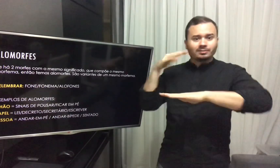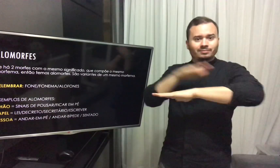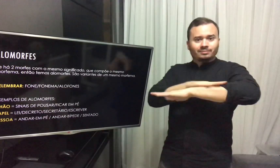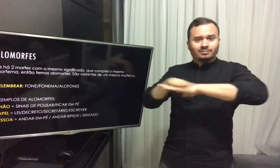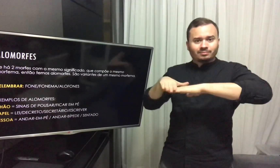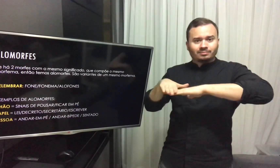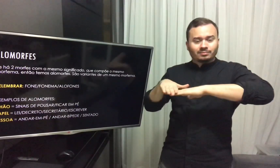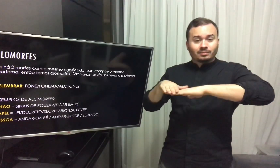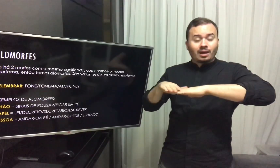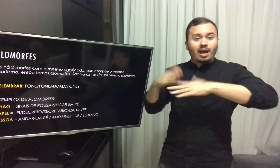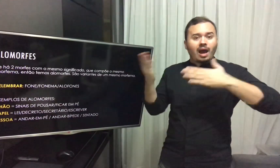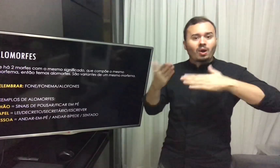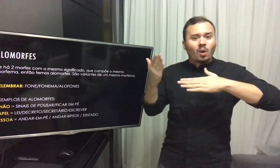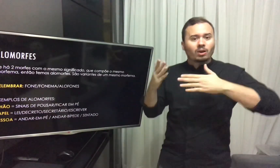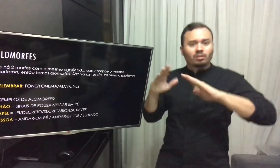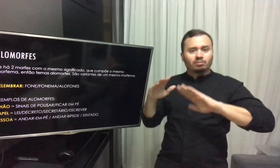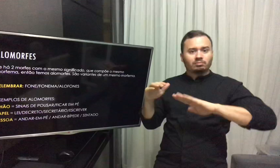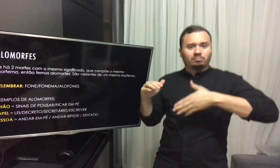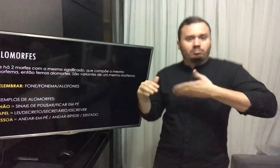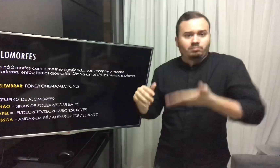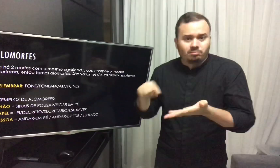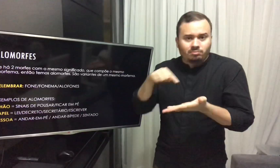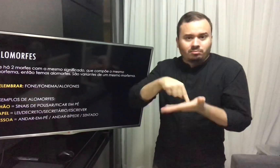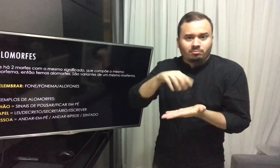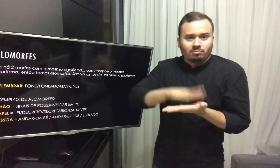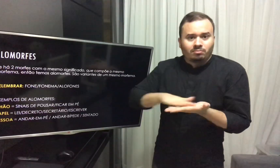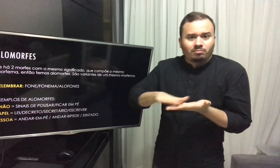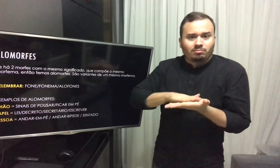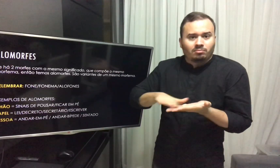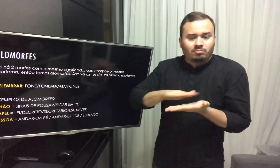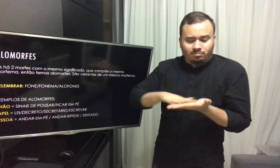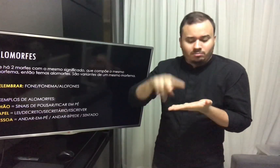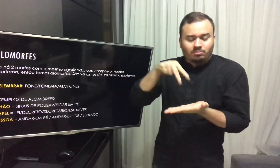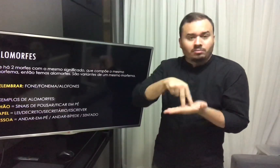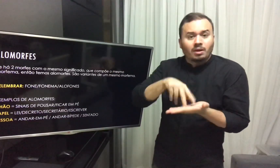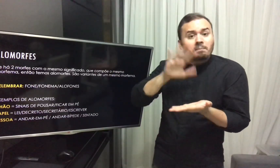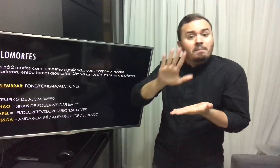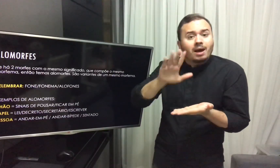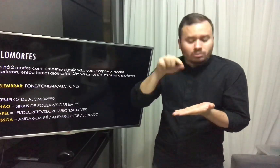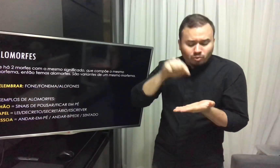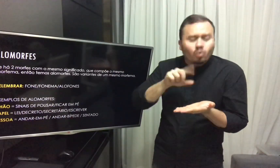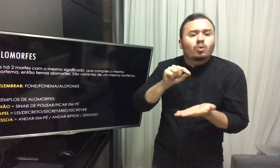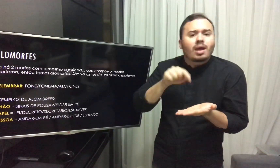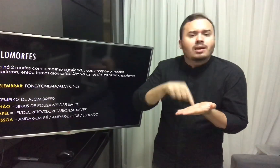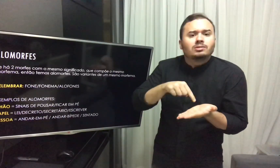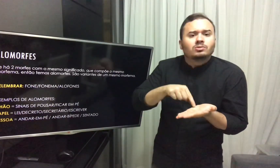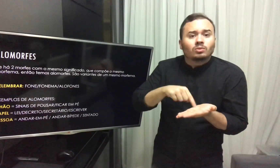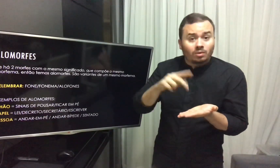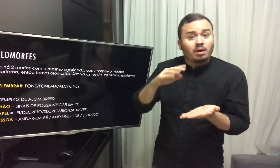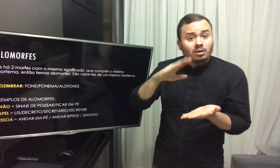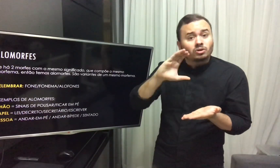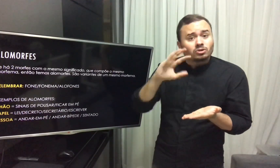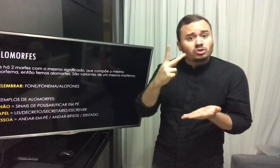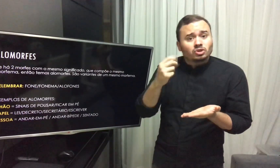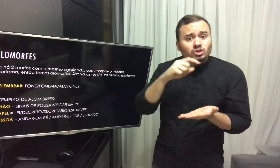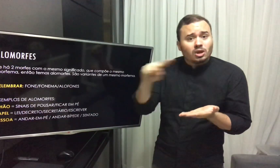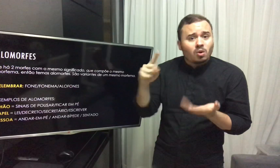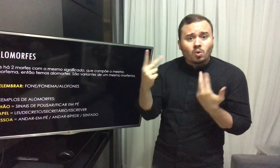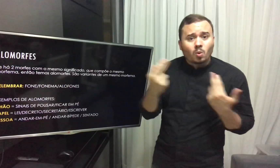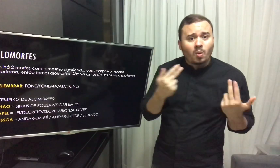Veja só esse sinal. Antes eu estava com a mão assim, virada para baixo, a palma virada para baixo, agora eu estou fazendo com a palma virada para cima. Mas o que